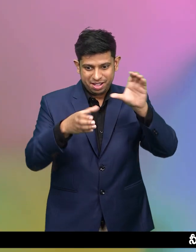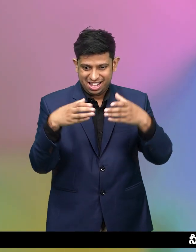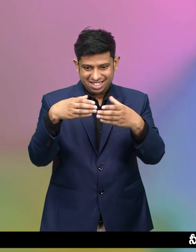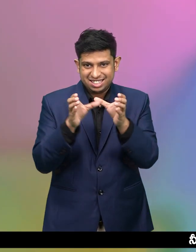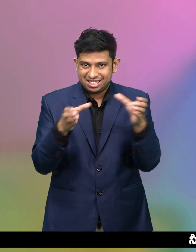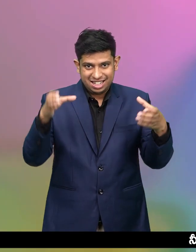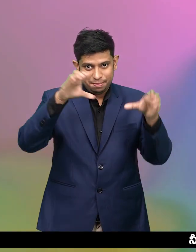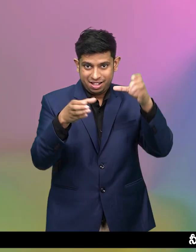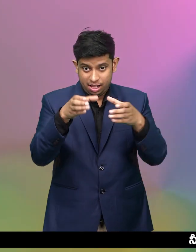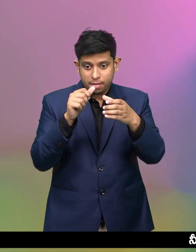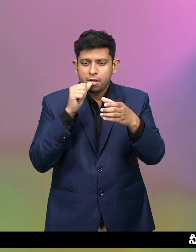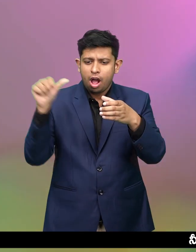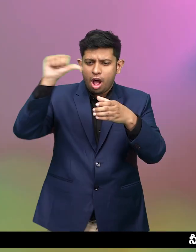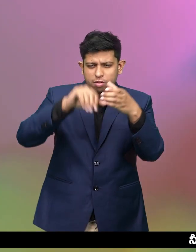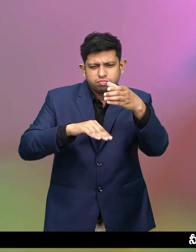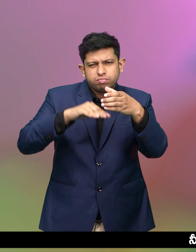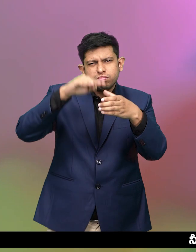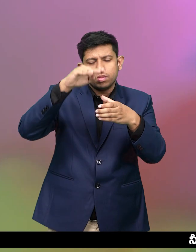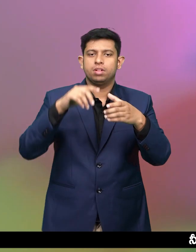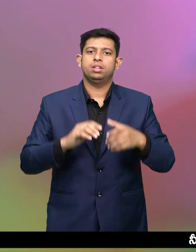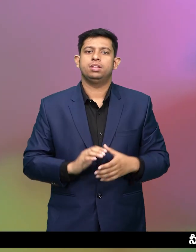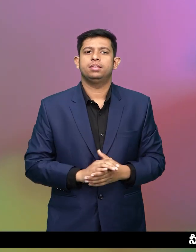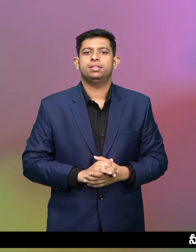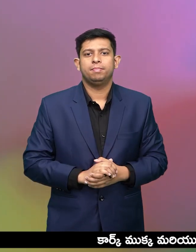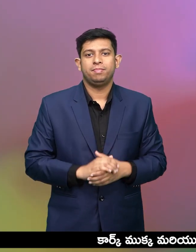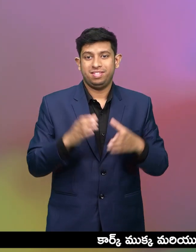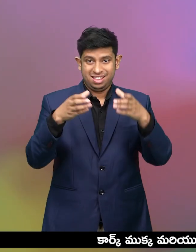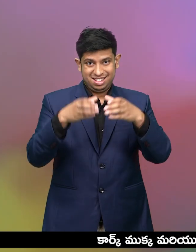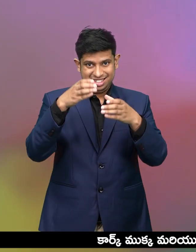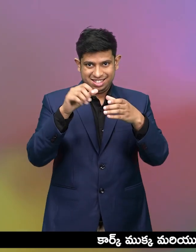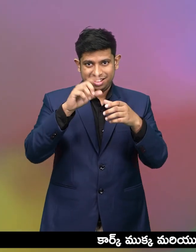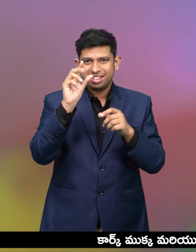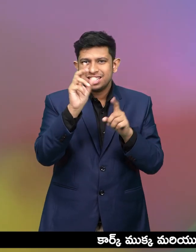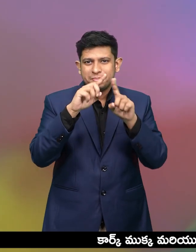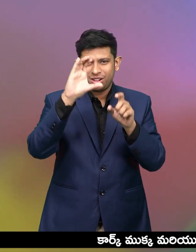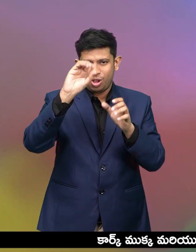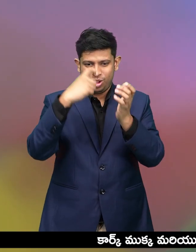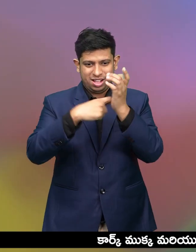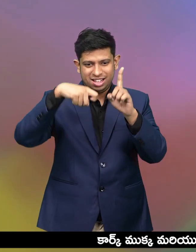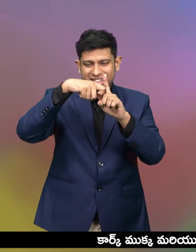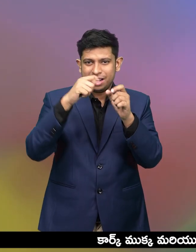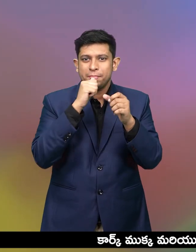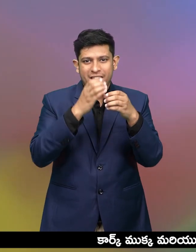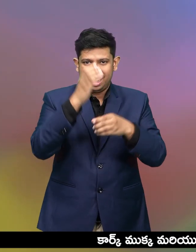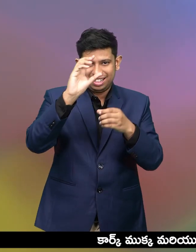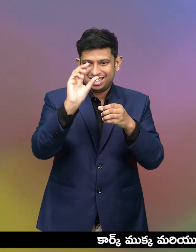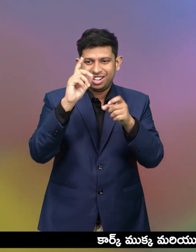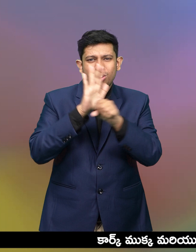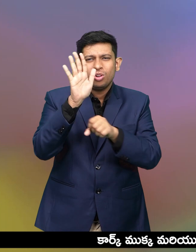నీటితో నిండిన బీకర్ తీసుకోండి. కార్కు ముక్క మరియు సమాన ద్రవ్యరాశి